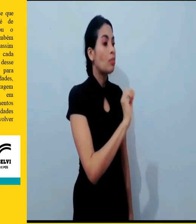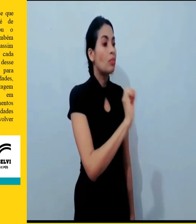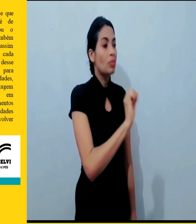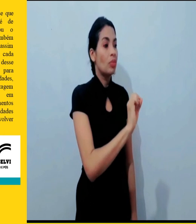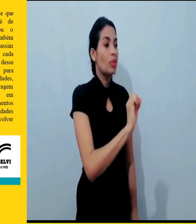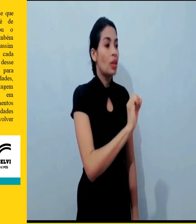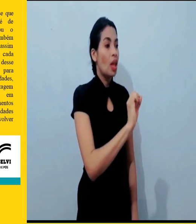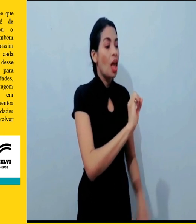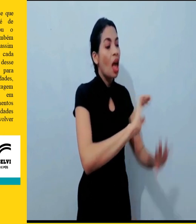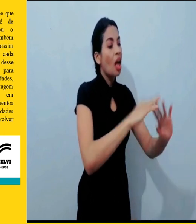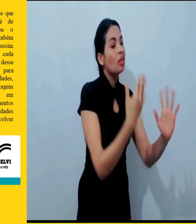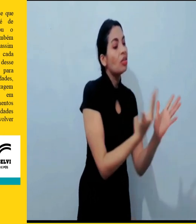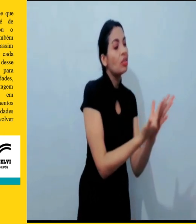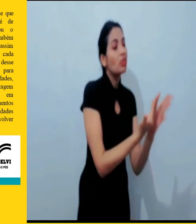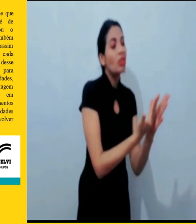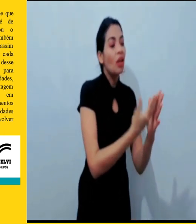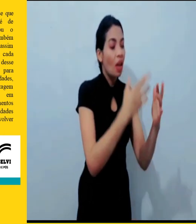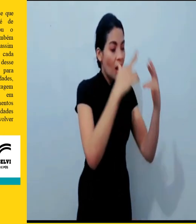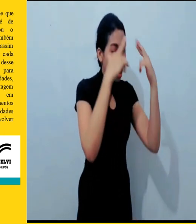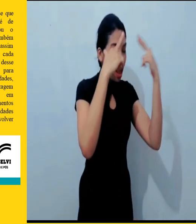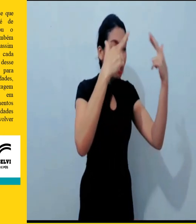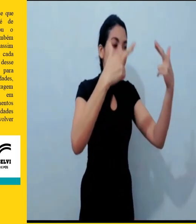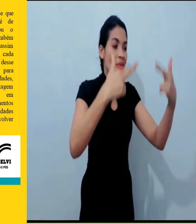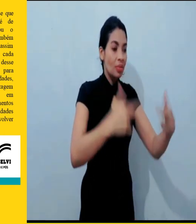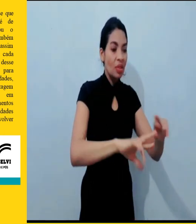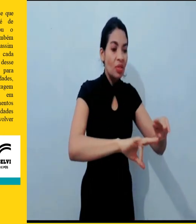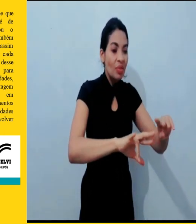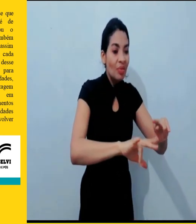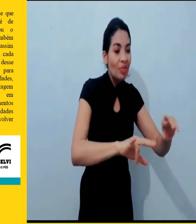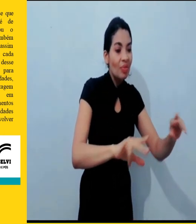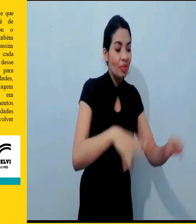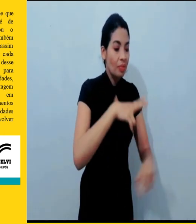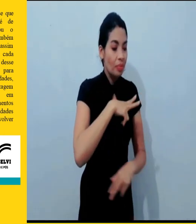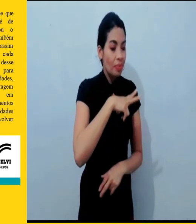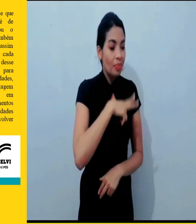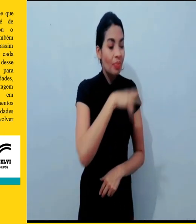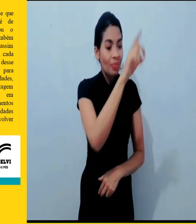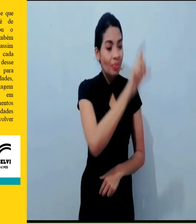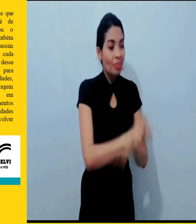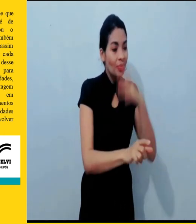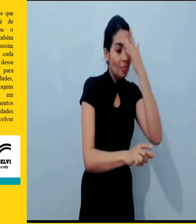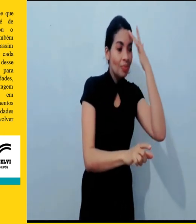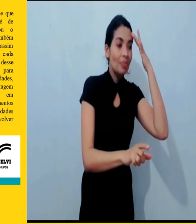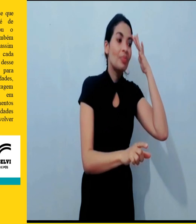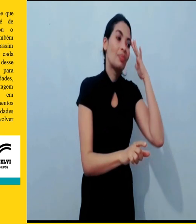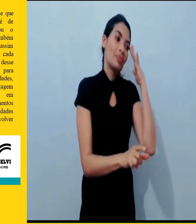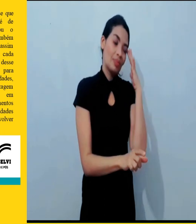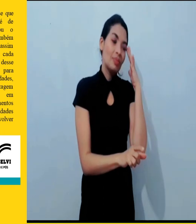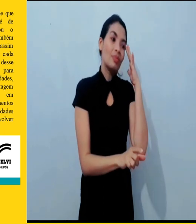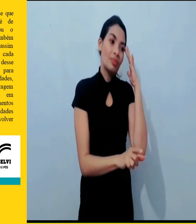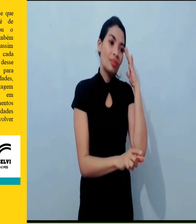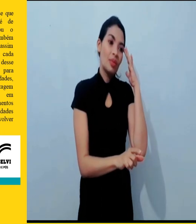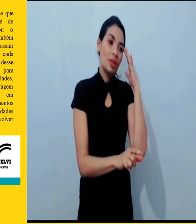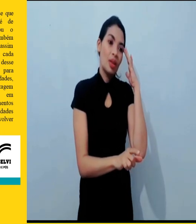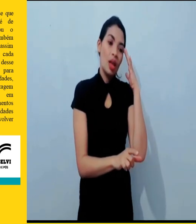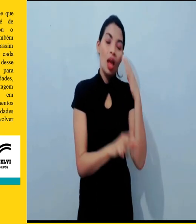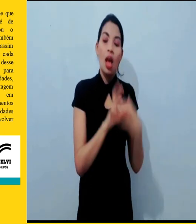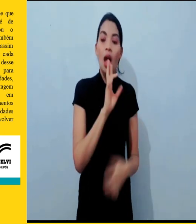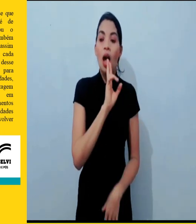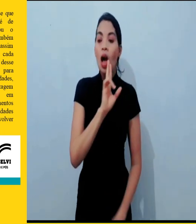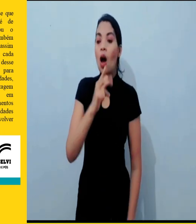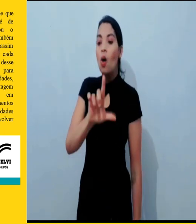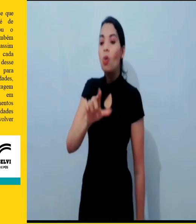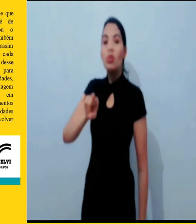a particularidade de cada indivíduo. Professor B diz que primeiro acredita que é